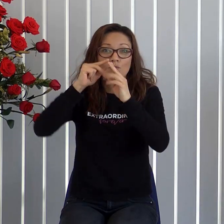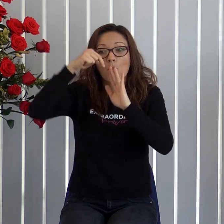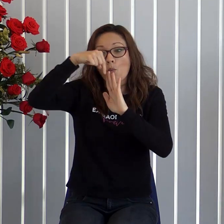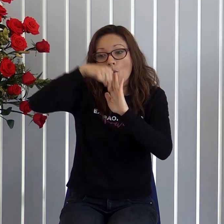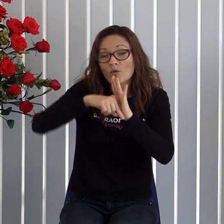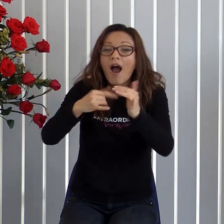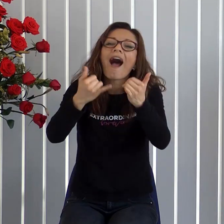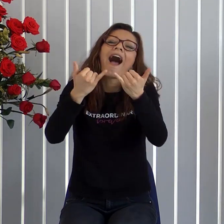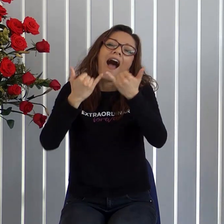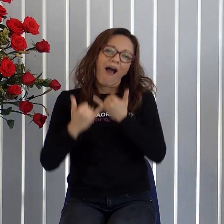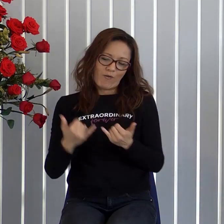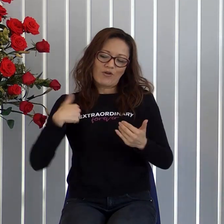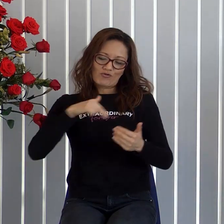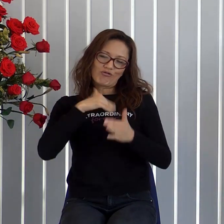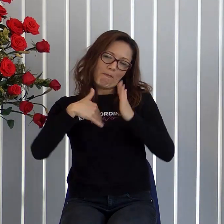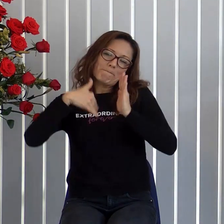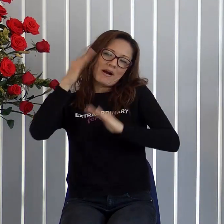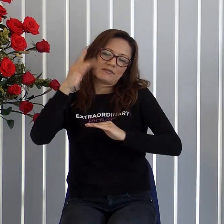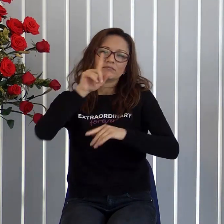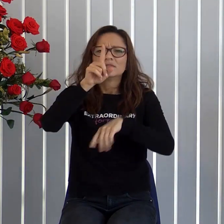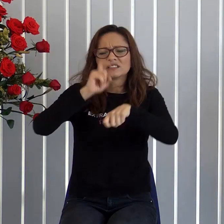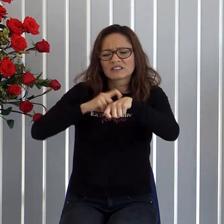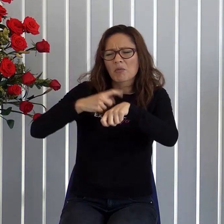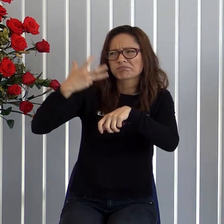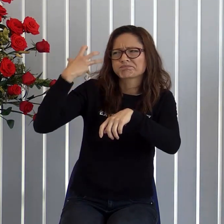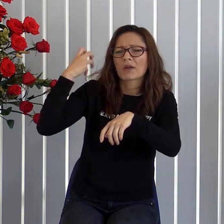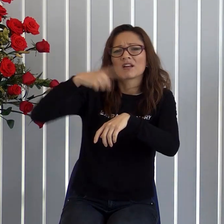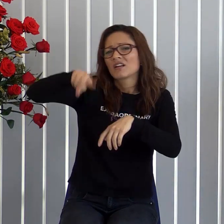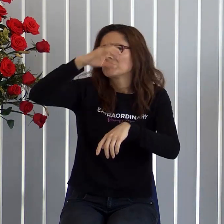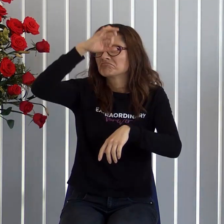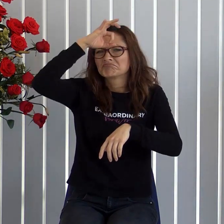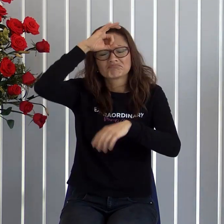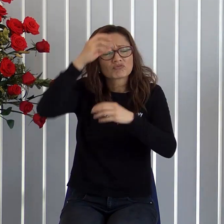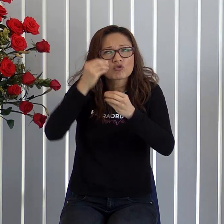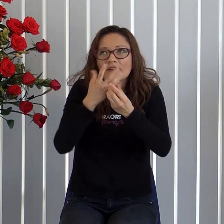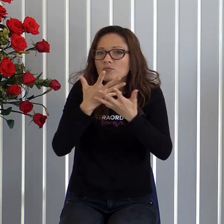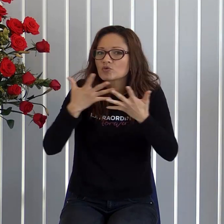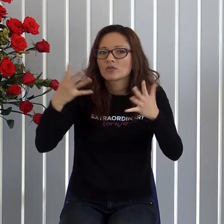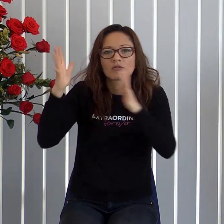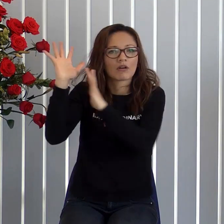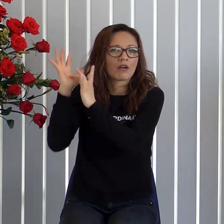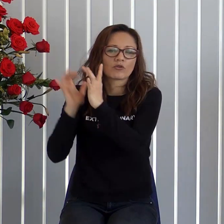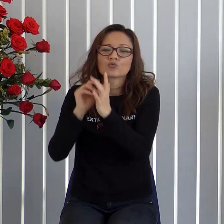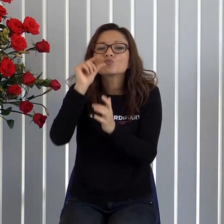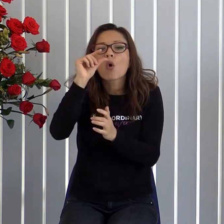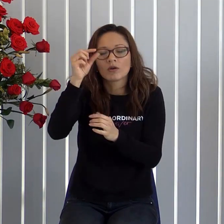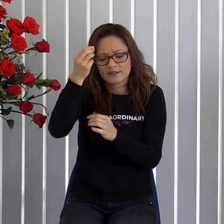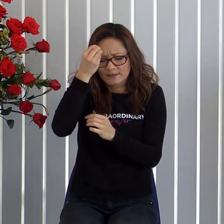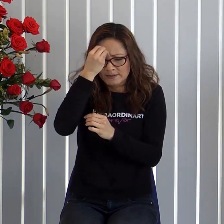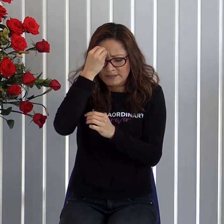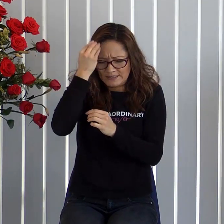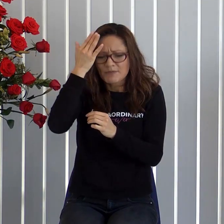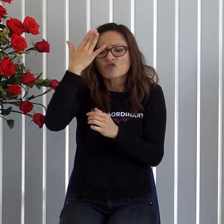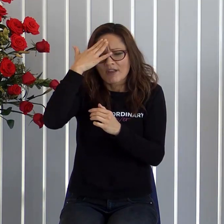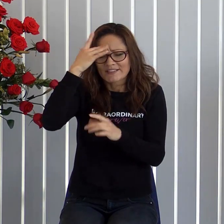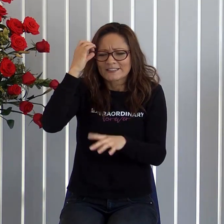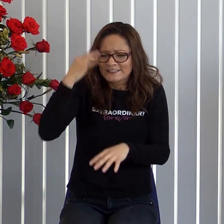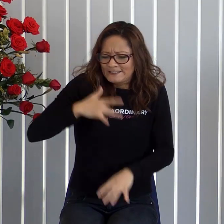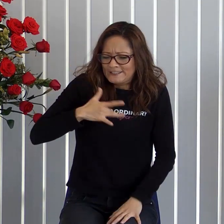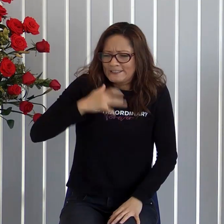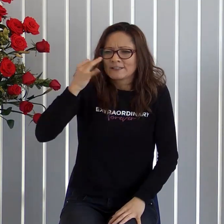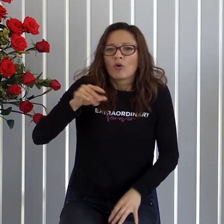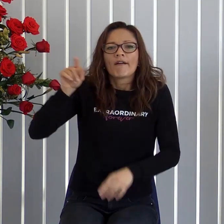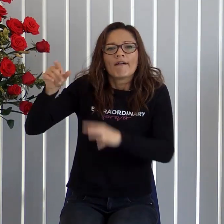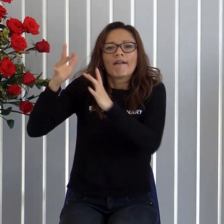podemos tener nosotros, ni tanto acceso a la información como podemos tener nosotros. Pero ellos sabían, Jesús es el Mesías